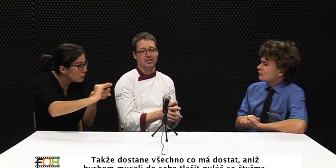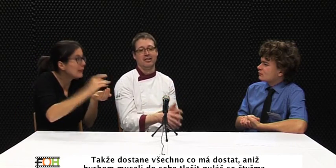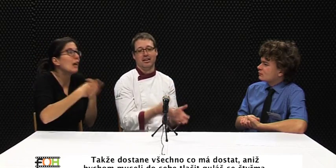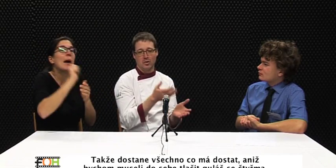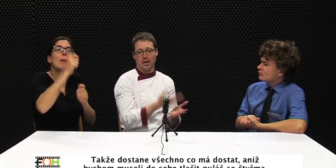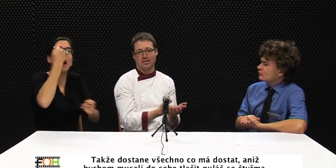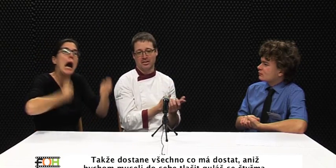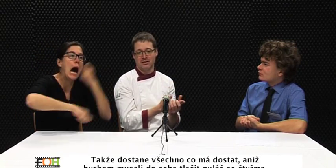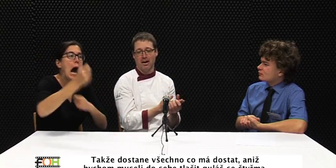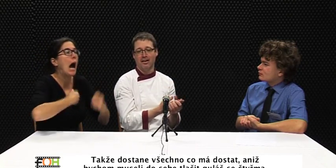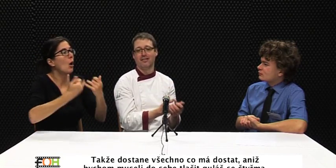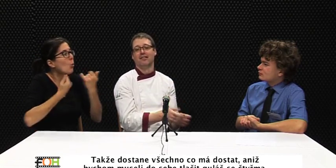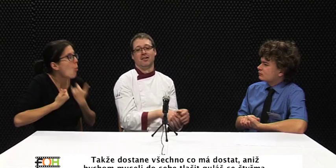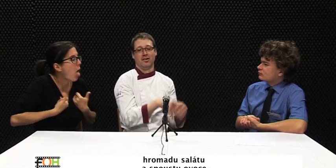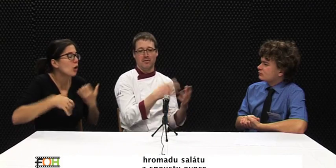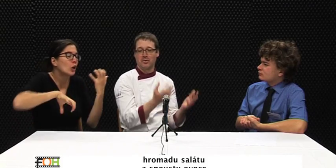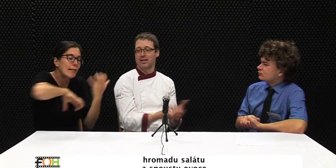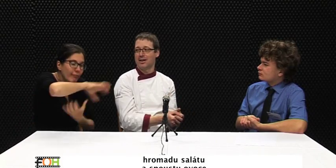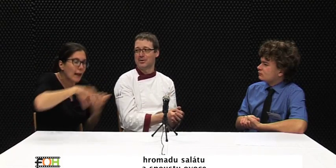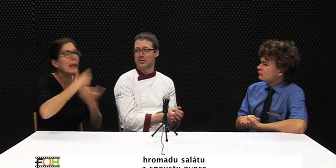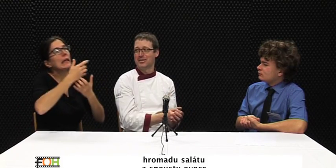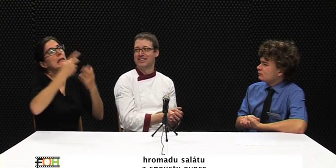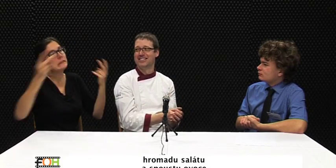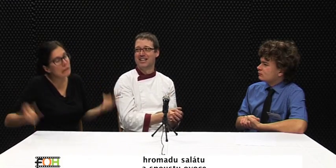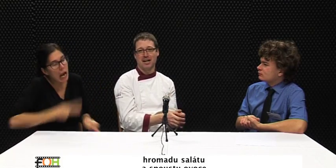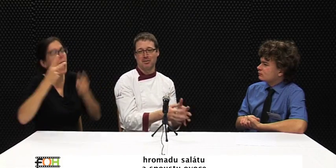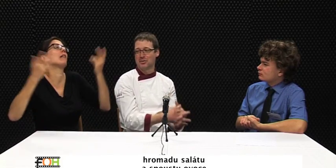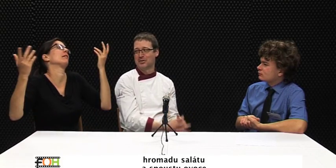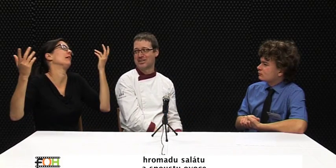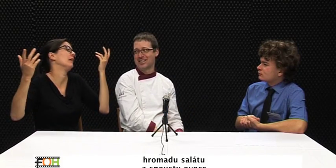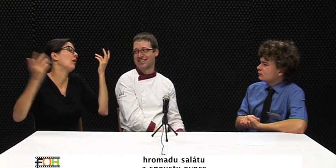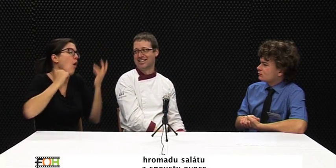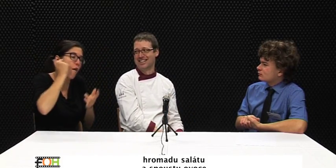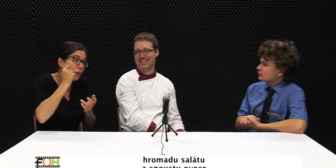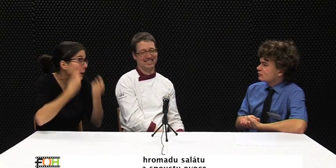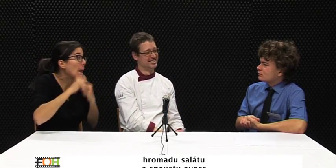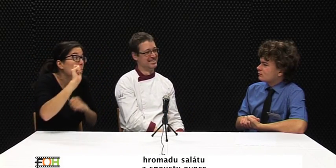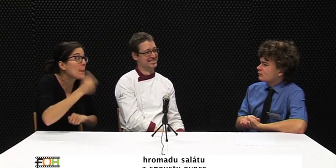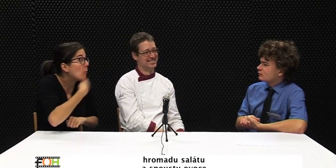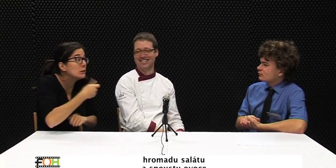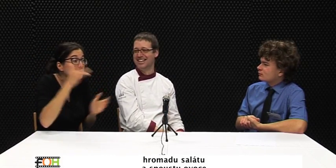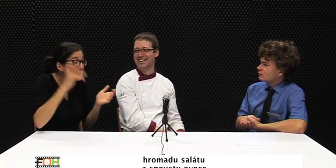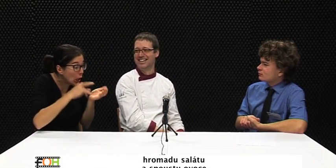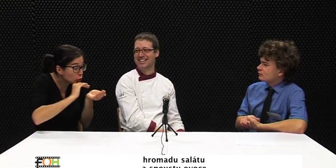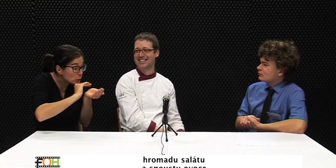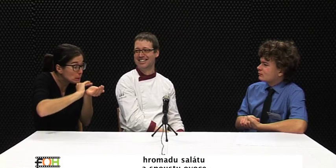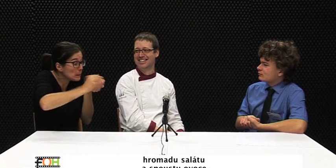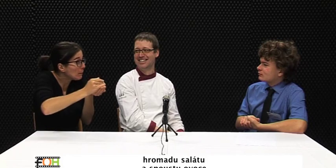tlačit guláš se 4, hromadu salátu a spoustu ovoce.